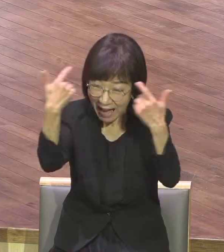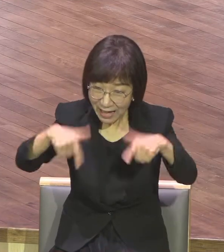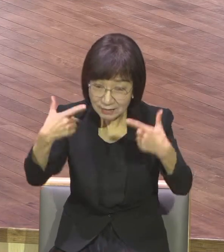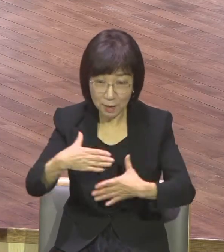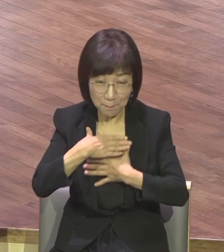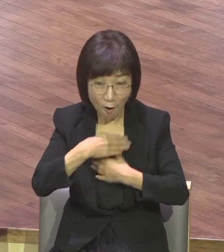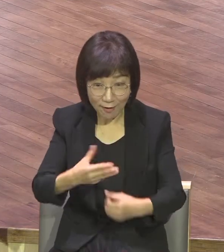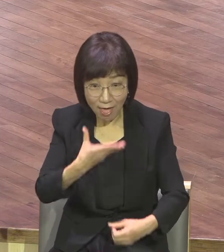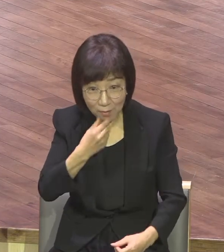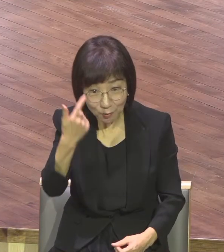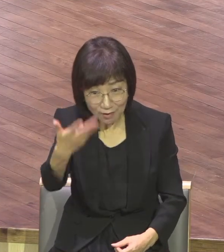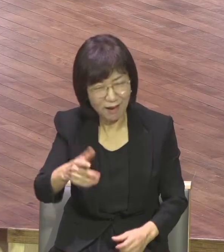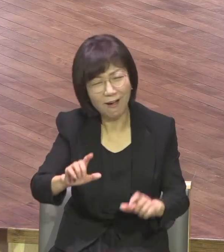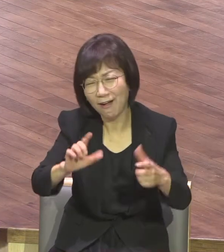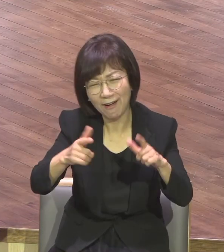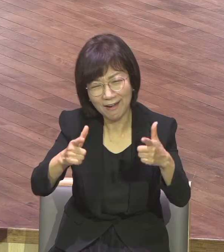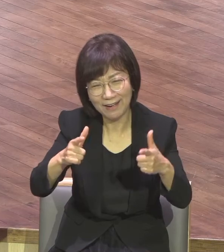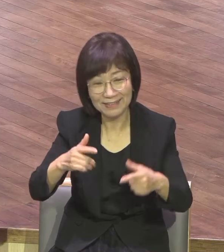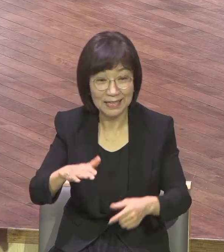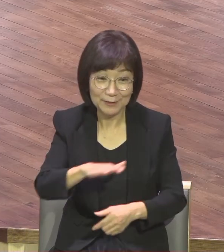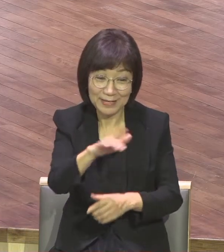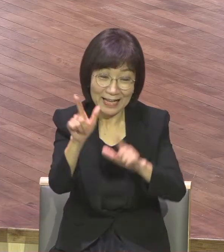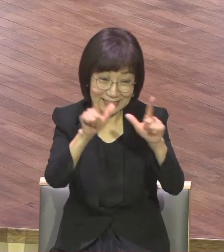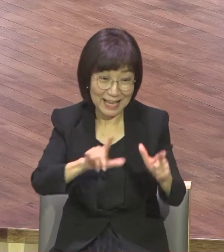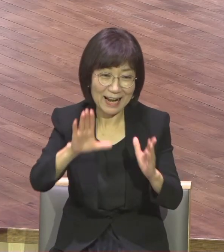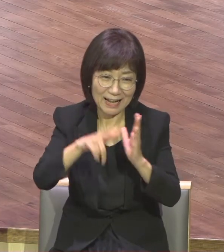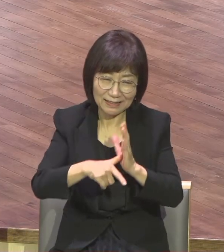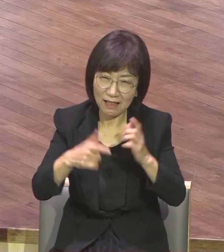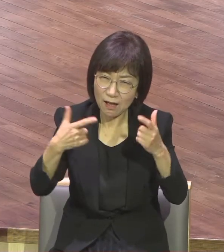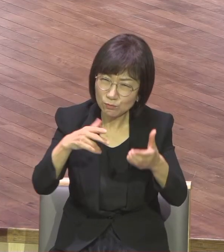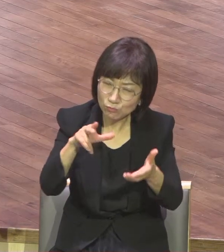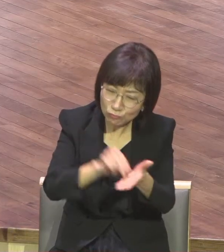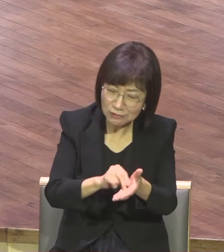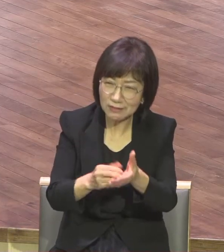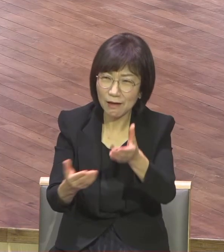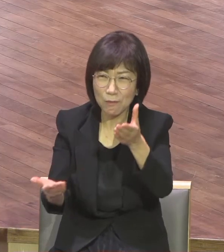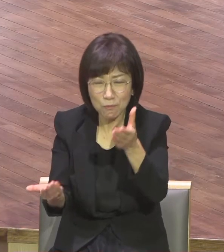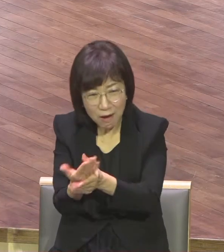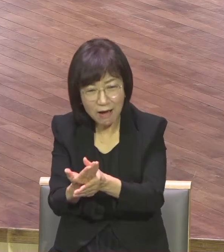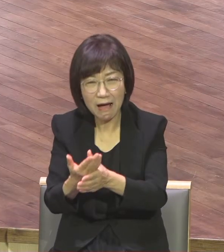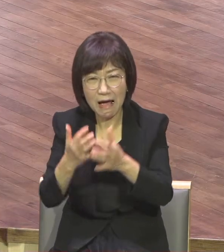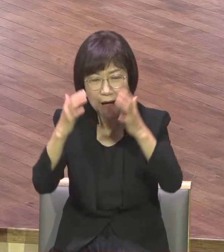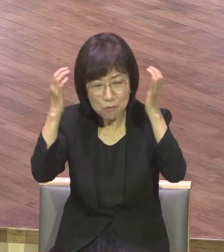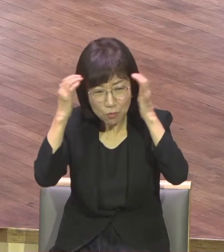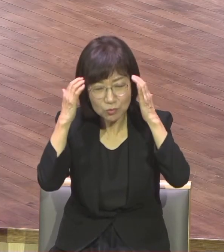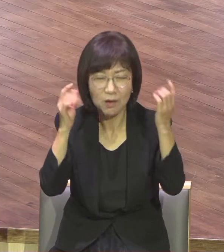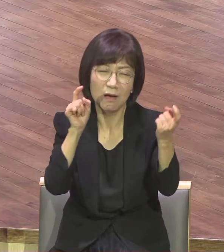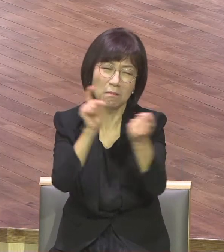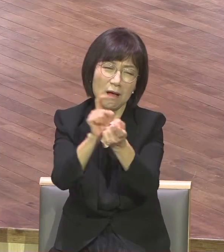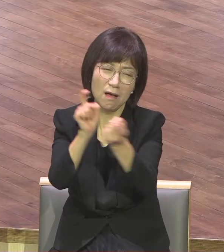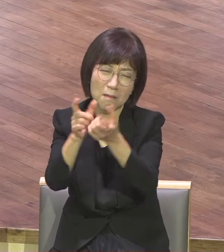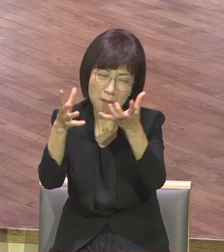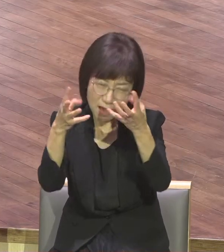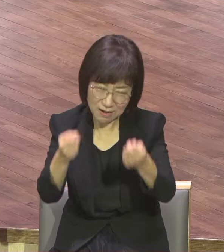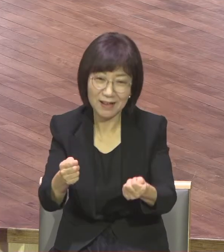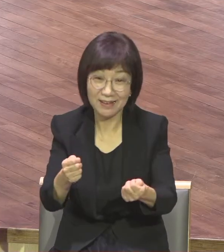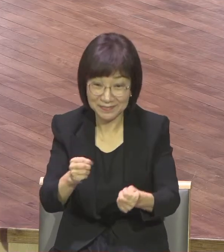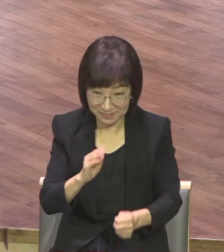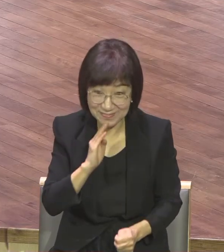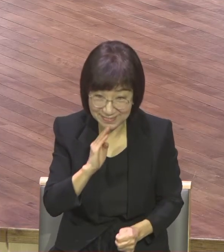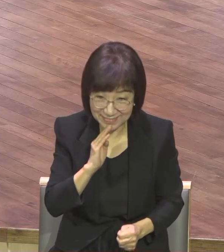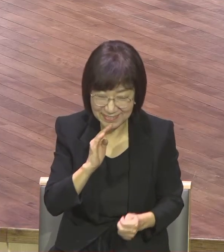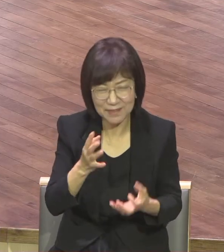원하지 않지만 육체를 가지고 사는 우리에게 오게 되죠. 순풍보다도 폭풍과 몰아치는 역경이 더 많이